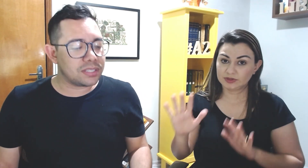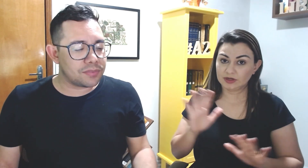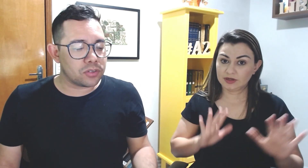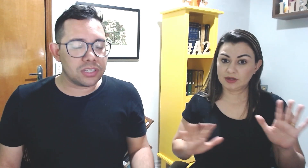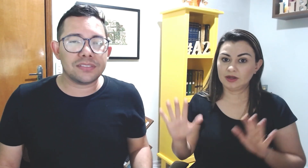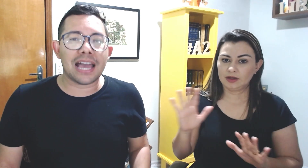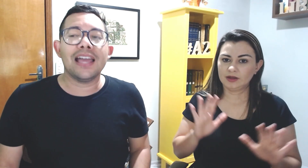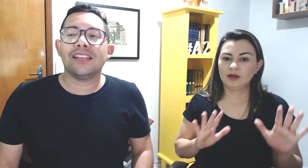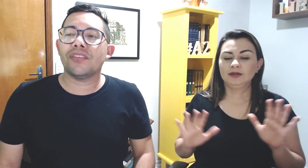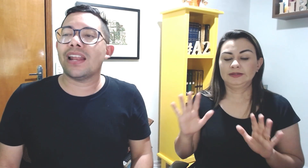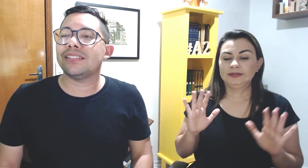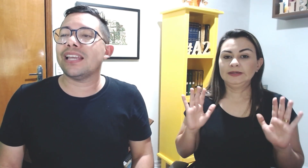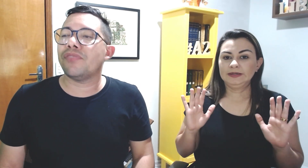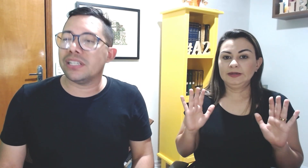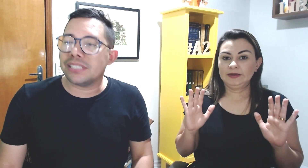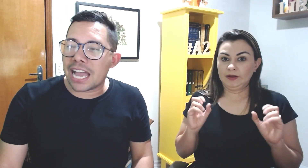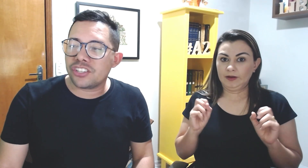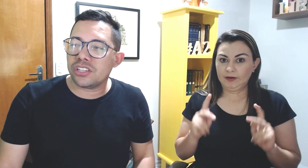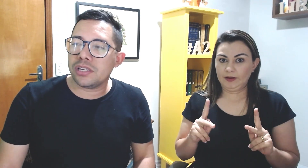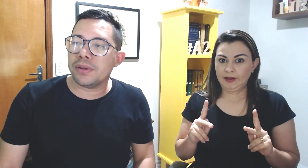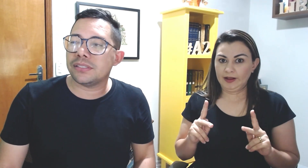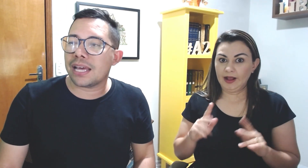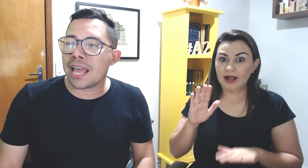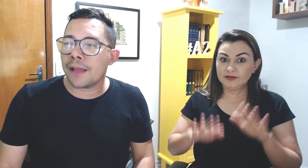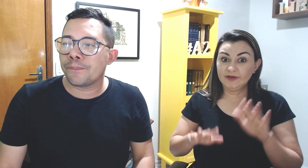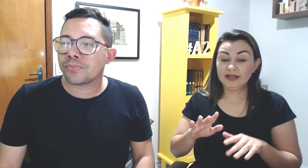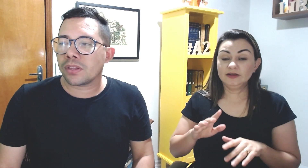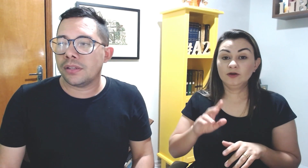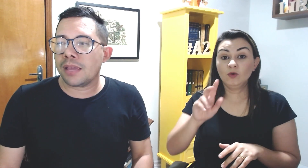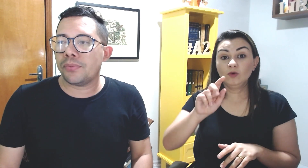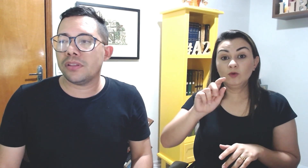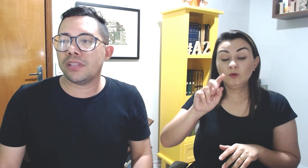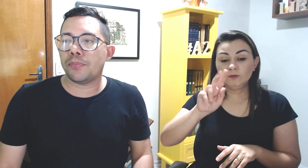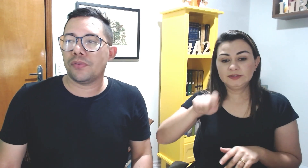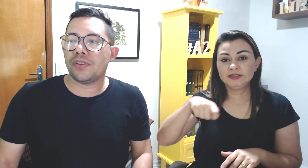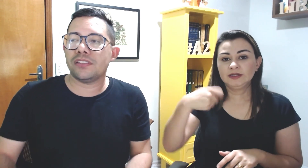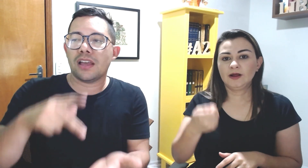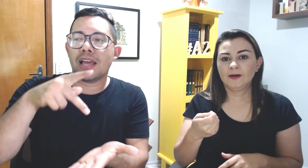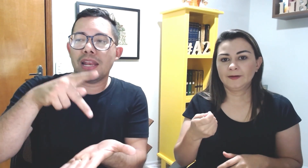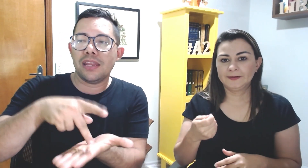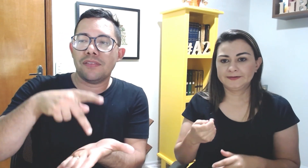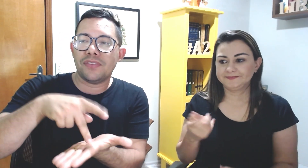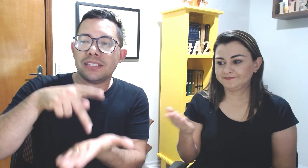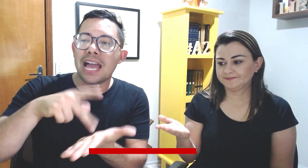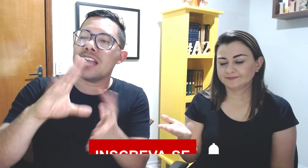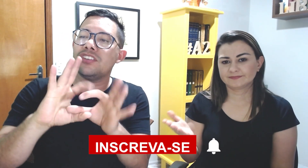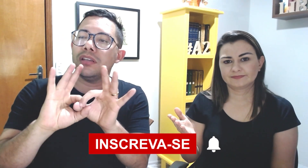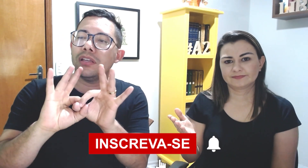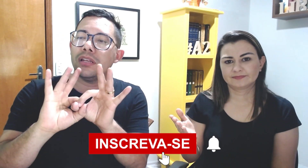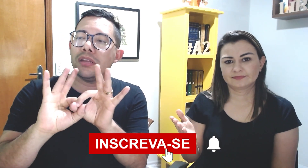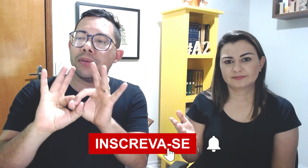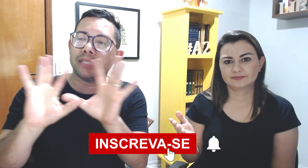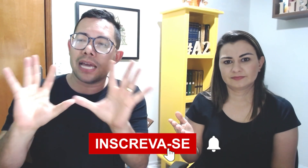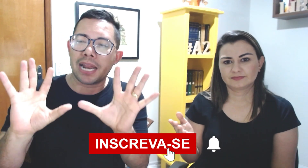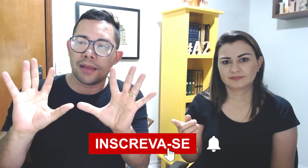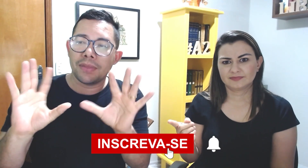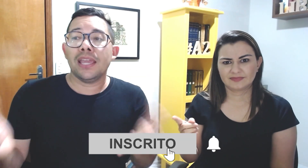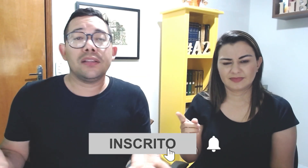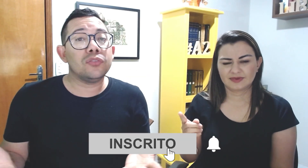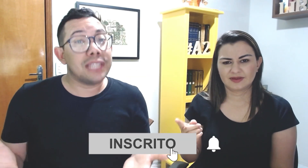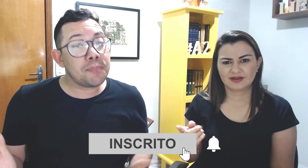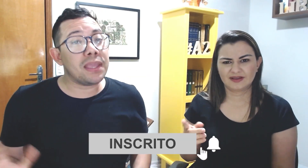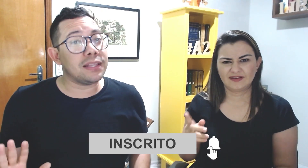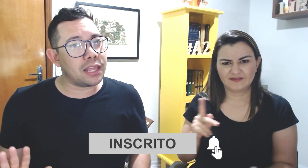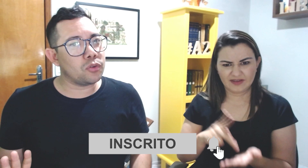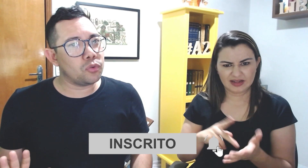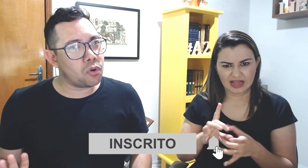senão aí você vai utilizar, você vai falar assim, a verdade libertará, né? Por exemplo, faz assim, ó, verdade libertará.